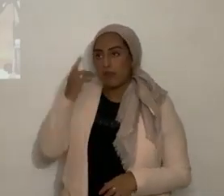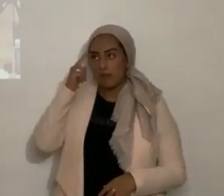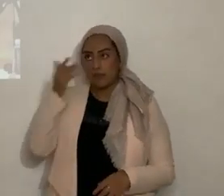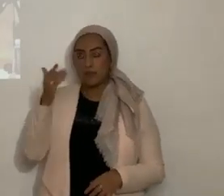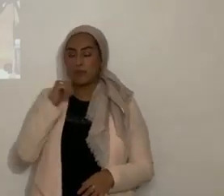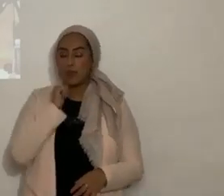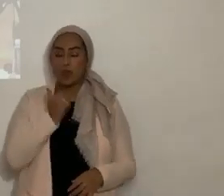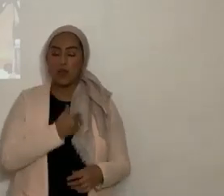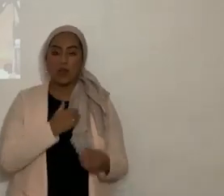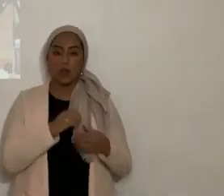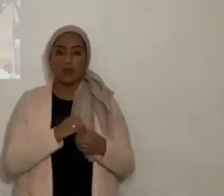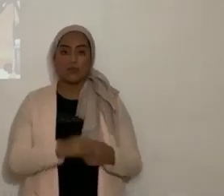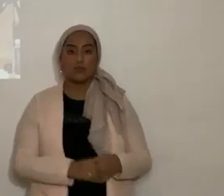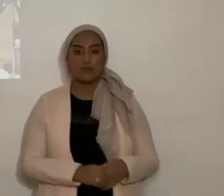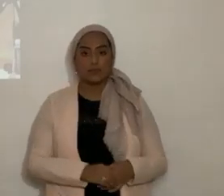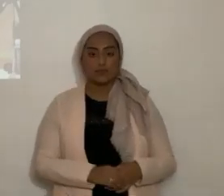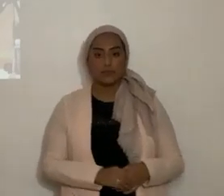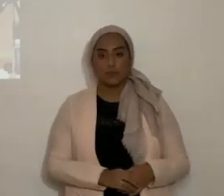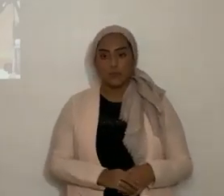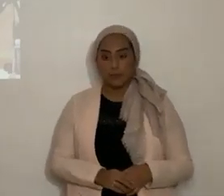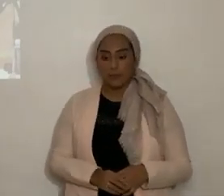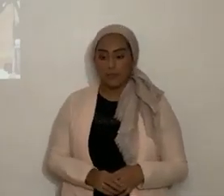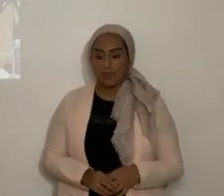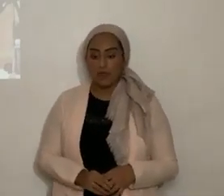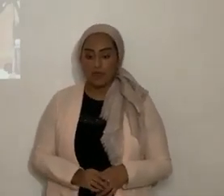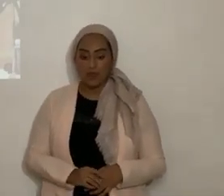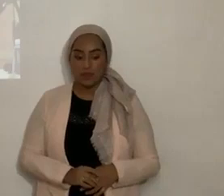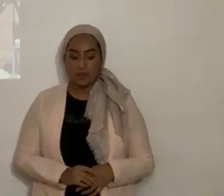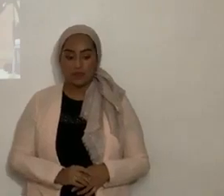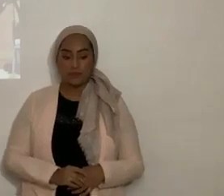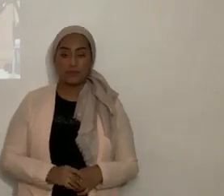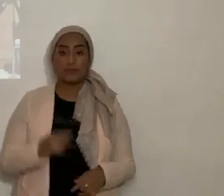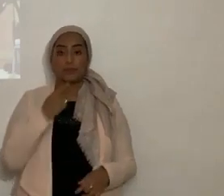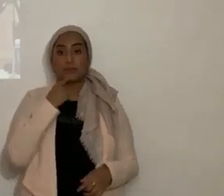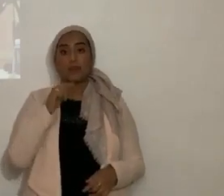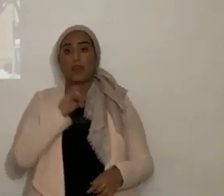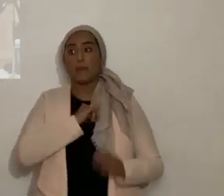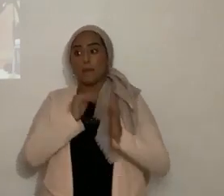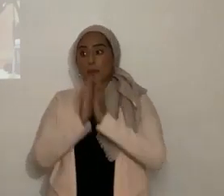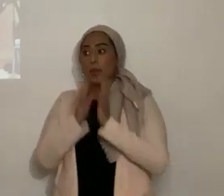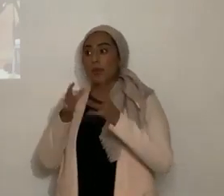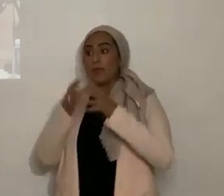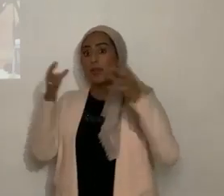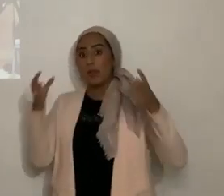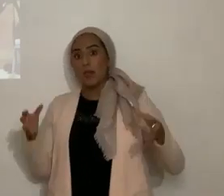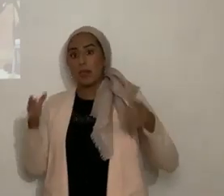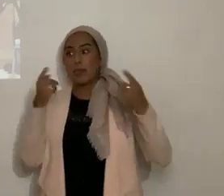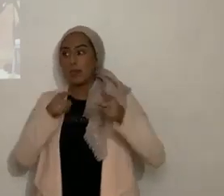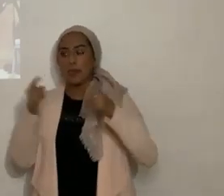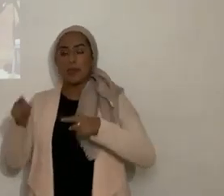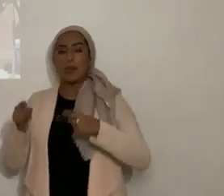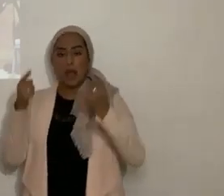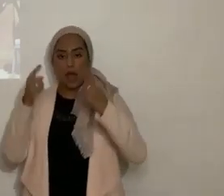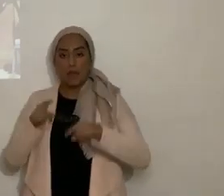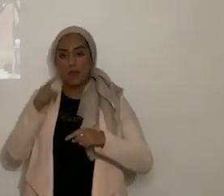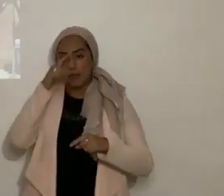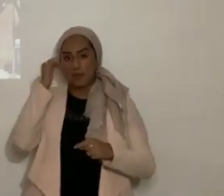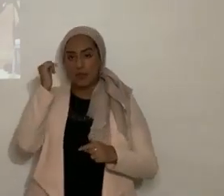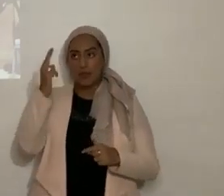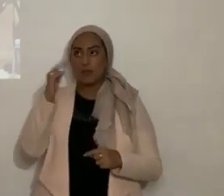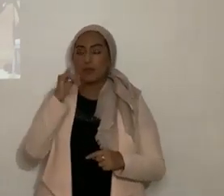el cabot de nosotros. No es por tu oración o mi oración. No podemos decir, es que yo oré mucho y por eso sucedió. No, sucedió porque Yahweh es